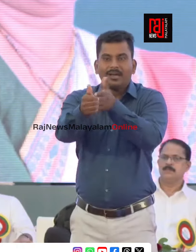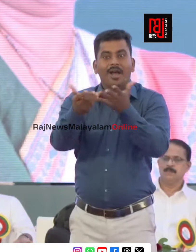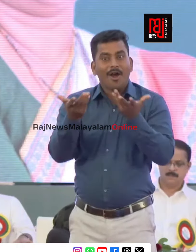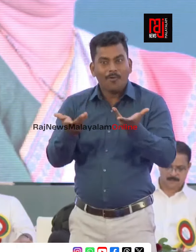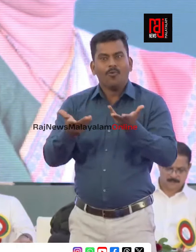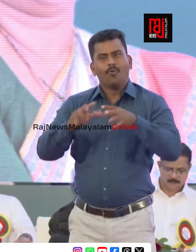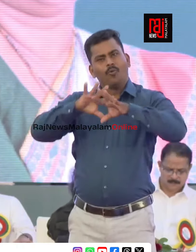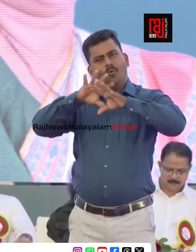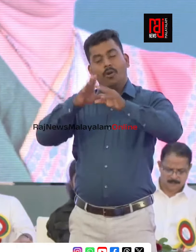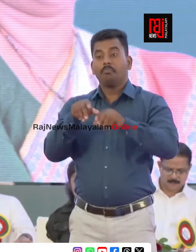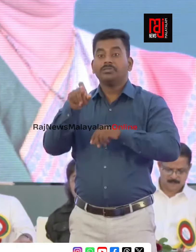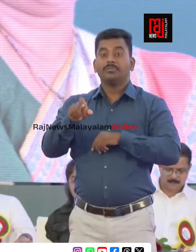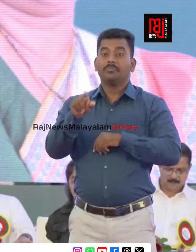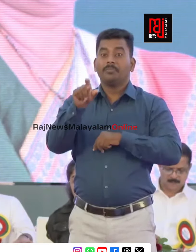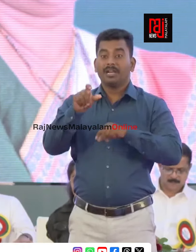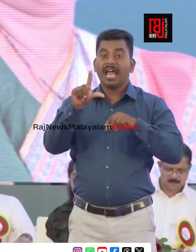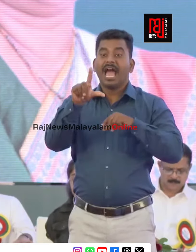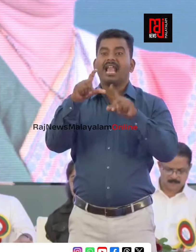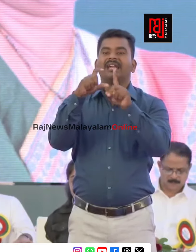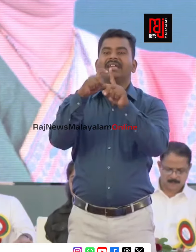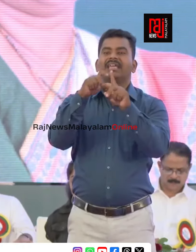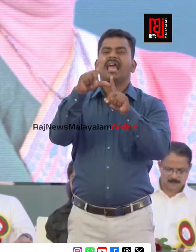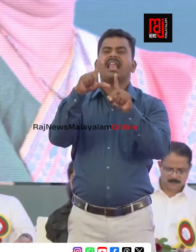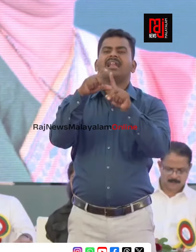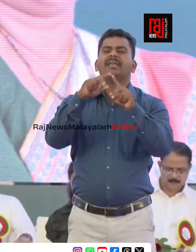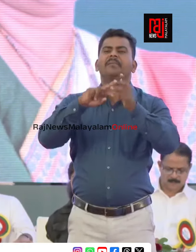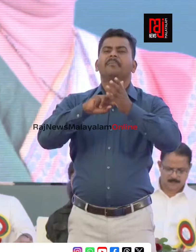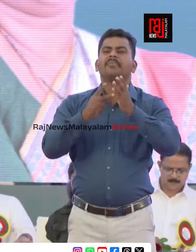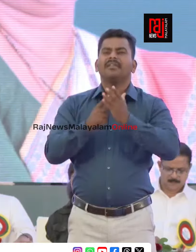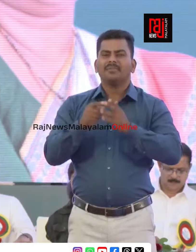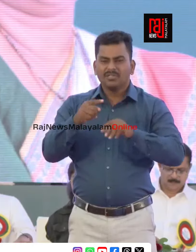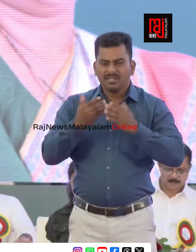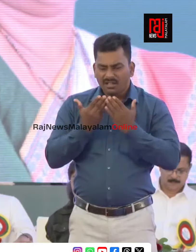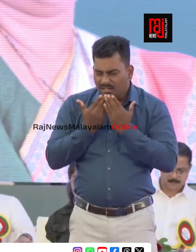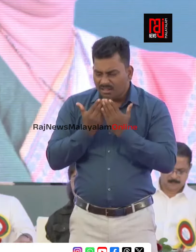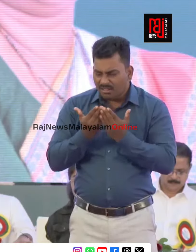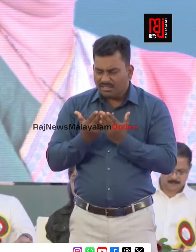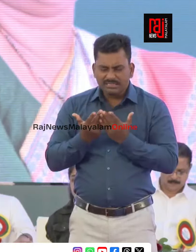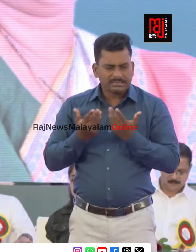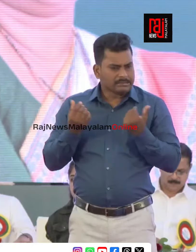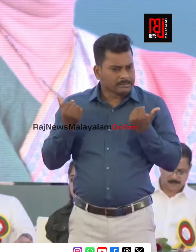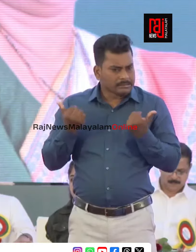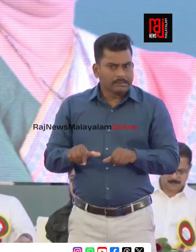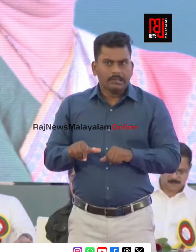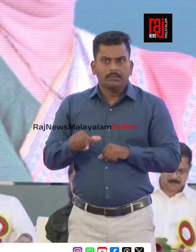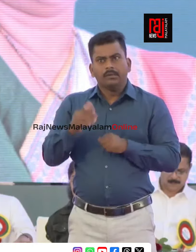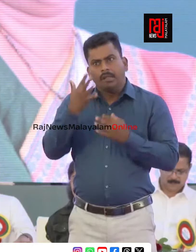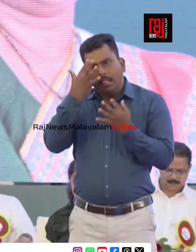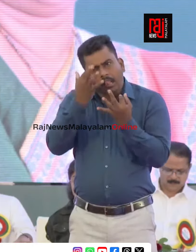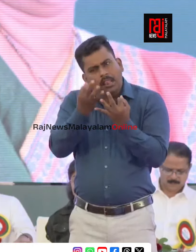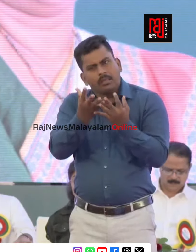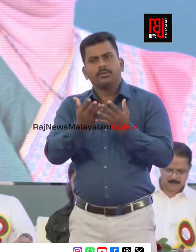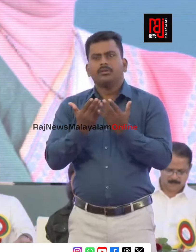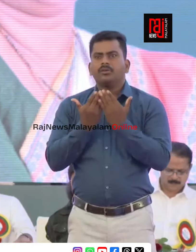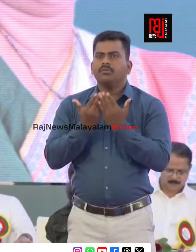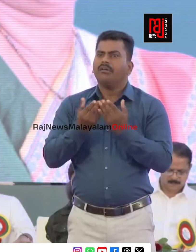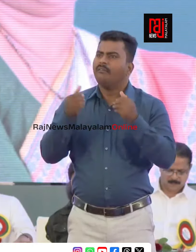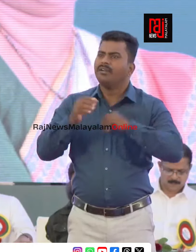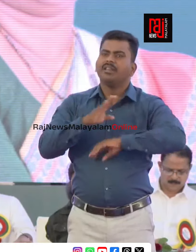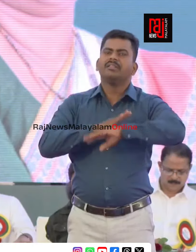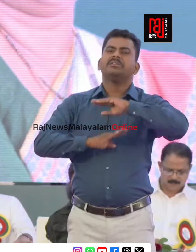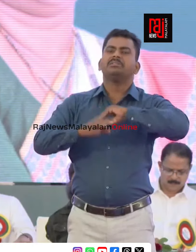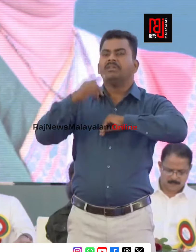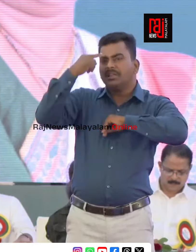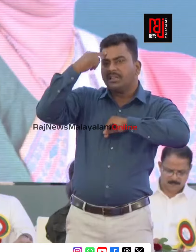ഓട്ടിസം എന്നിവയുള്ള കുട്ടികൾക്കായി ഏർലി ഇൻ്റർവെൻഷൻ പ്രോഗ്രാം, സ്പൈനൽ